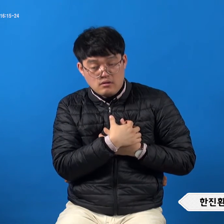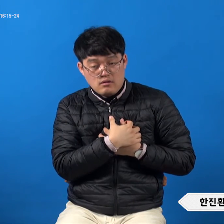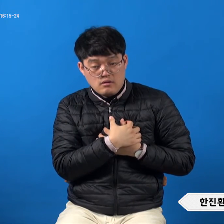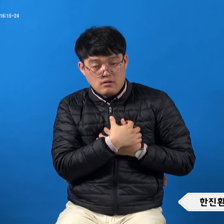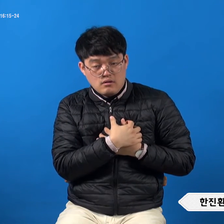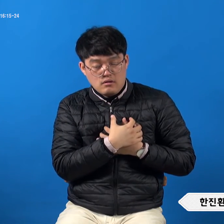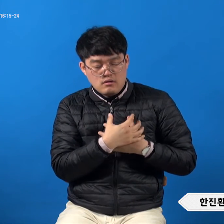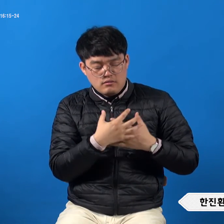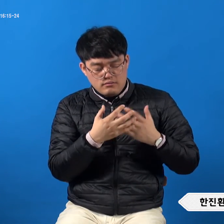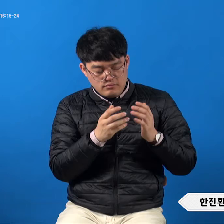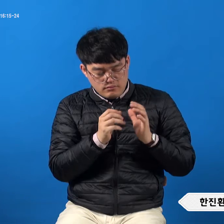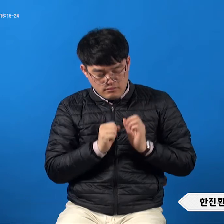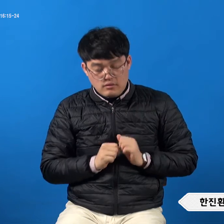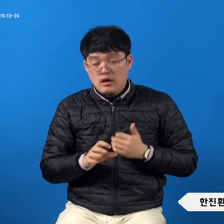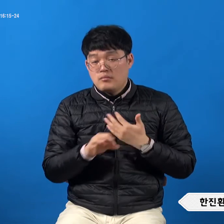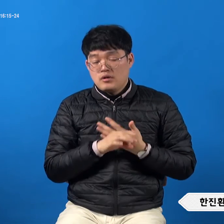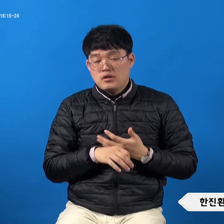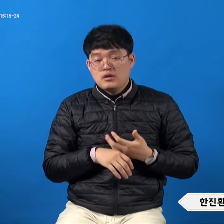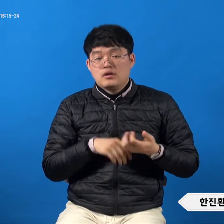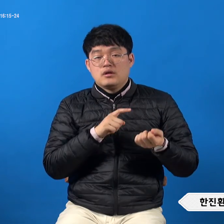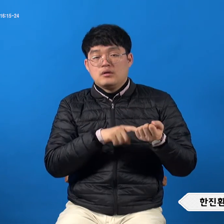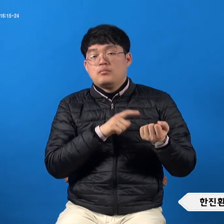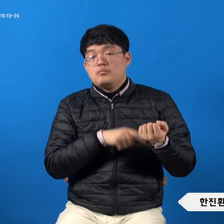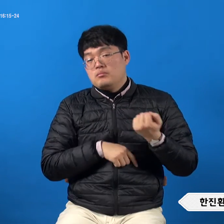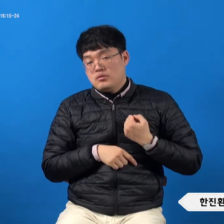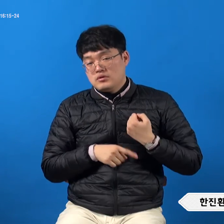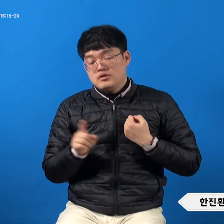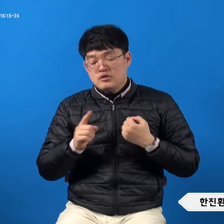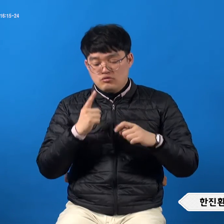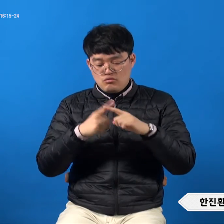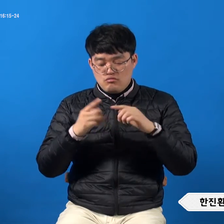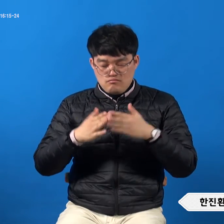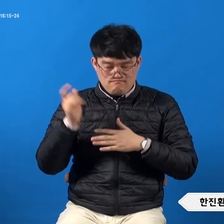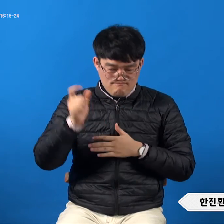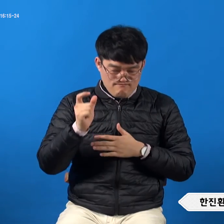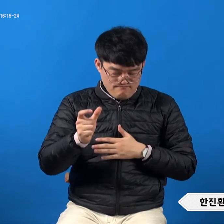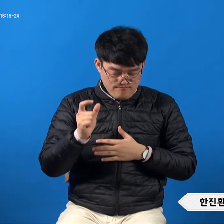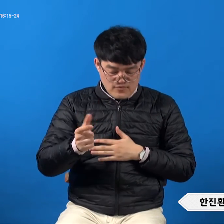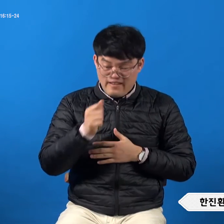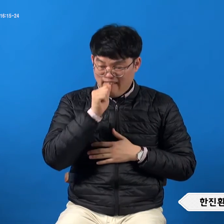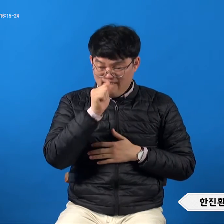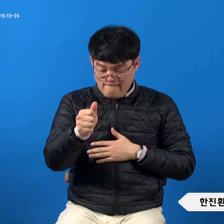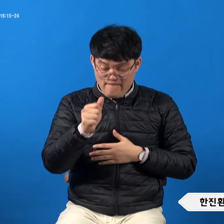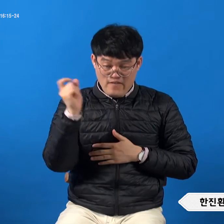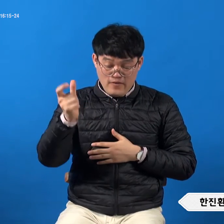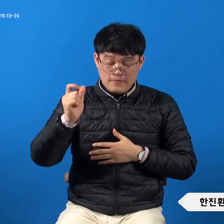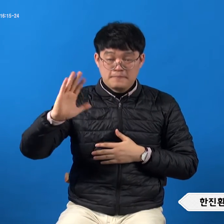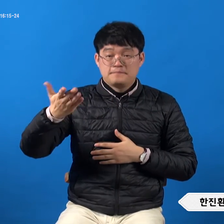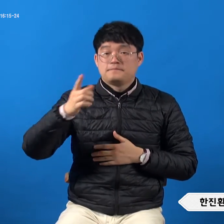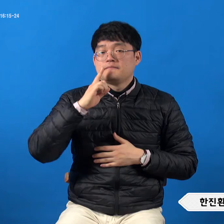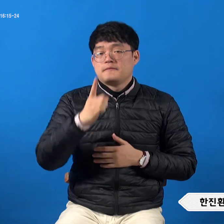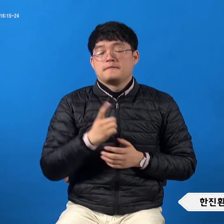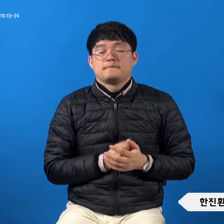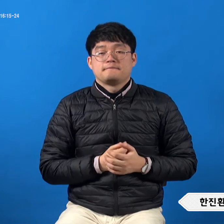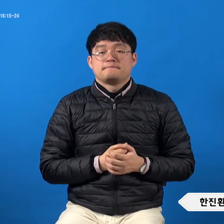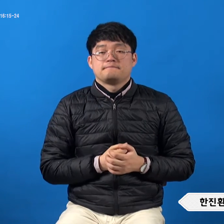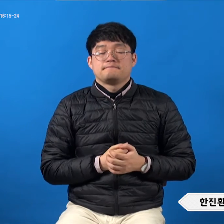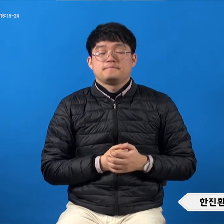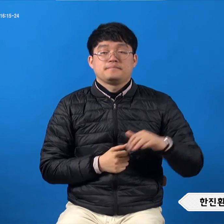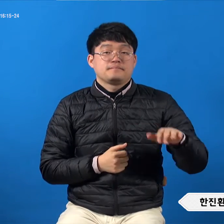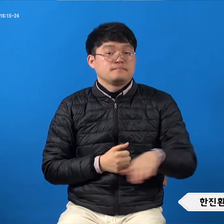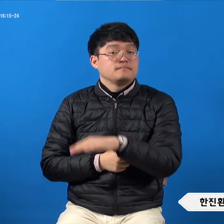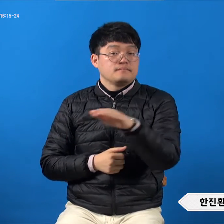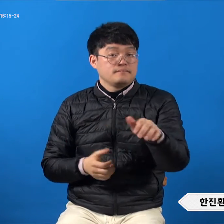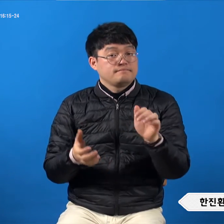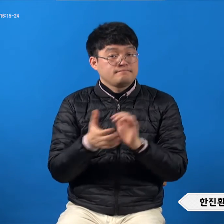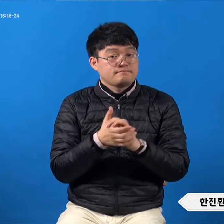교회를 든든히 바치는 철근이 될 것이다. 정말 그렇습니다. 우리가 이렇게